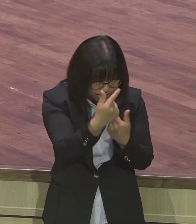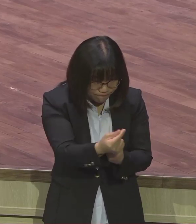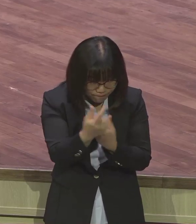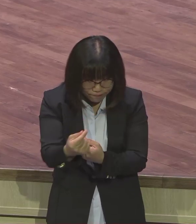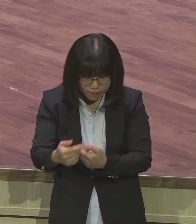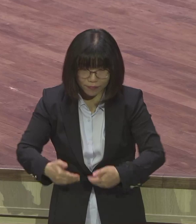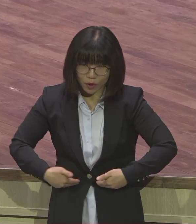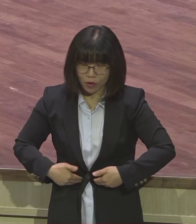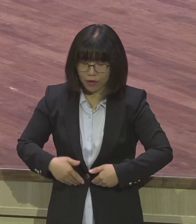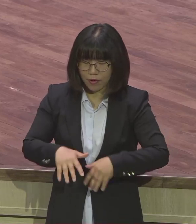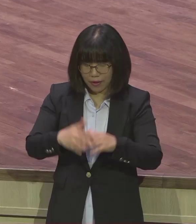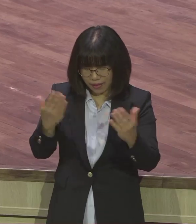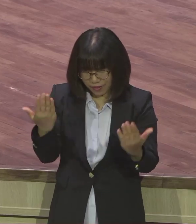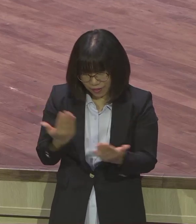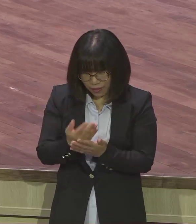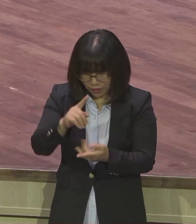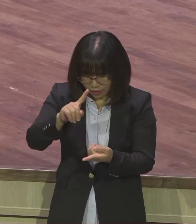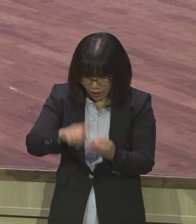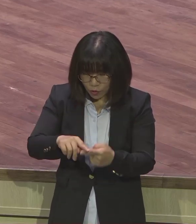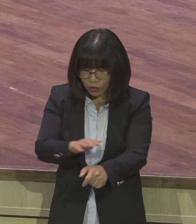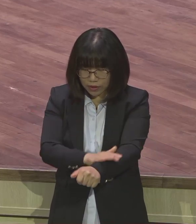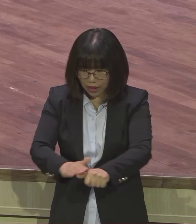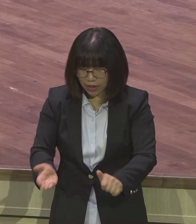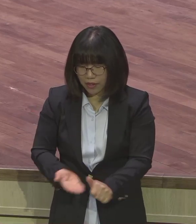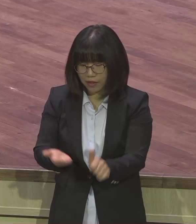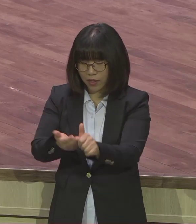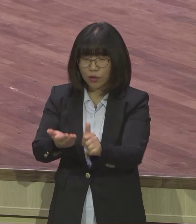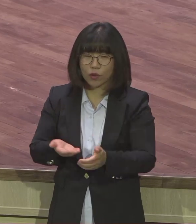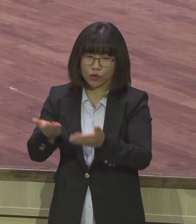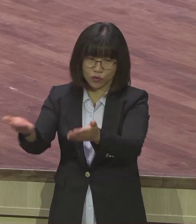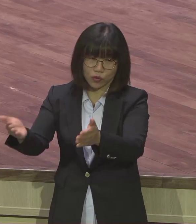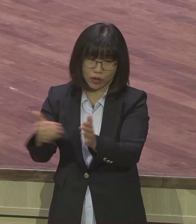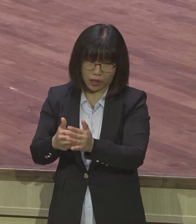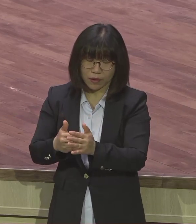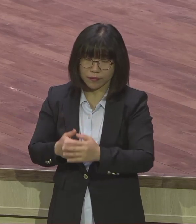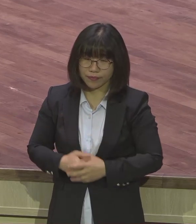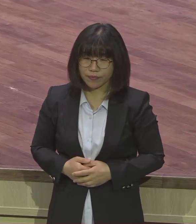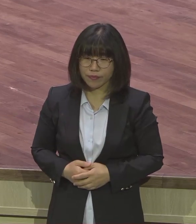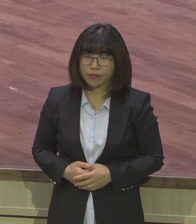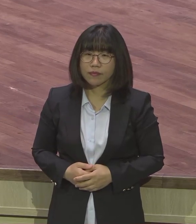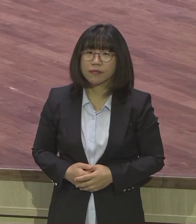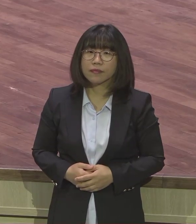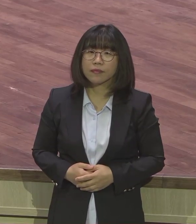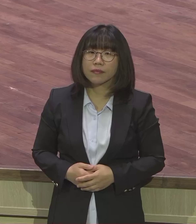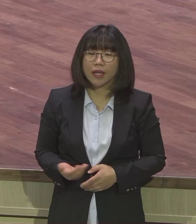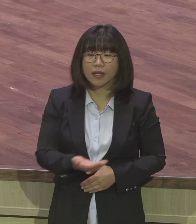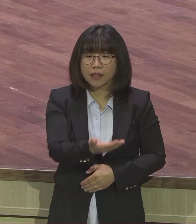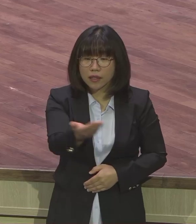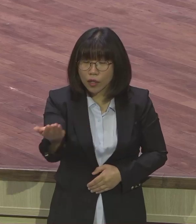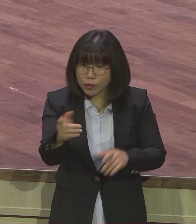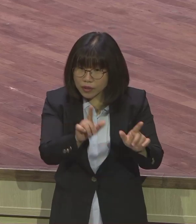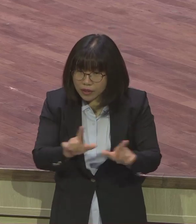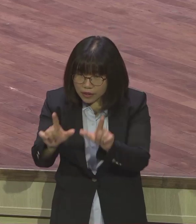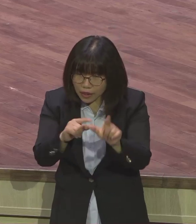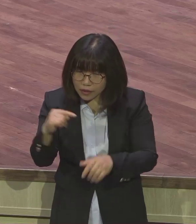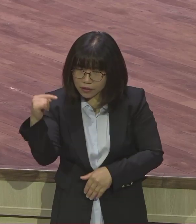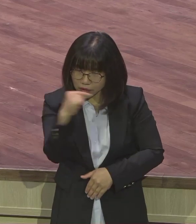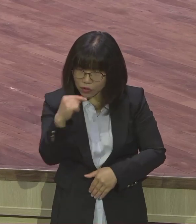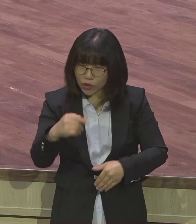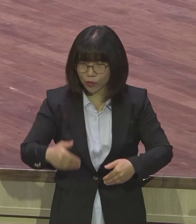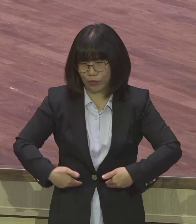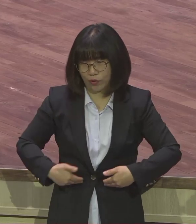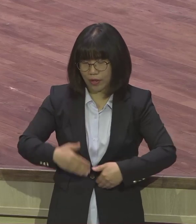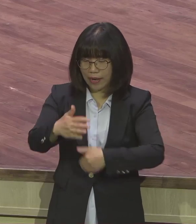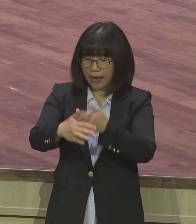증거를 대는 거예요. 영계 성도 여러분. 여러분 삶 속에 이런 고백이 있기를 바랍니다. 하나님의